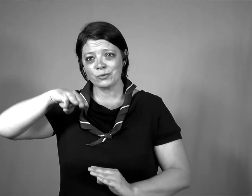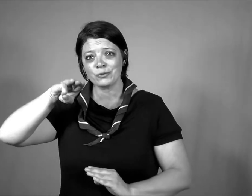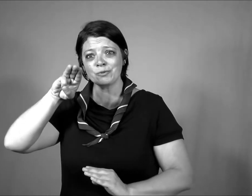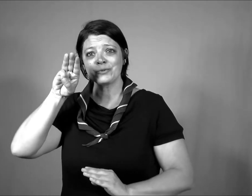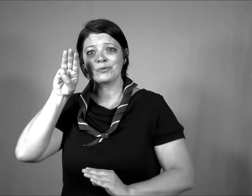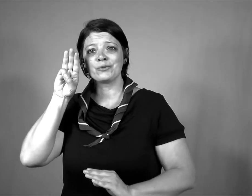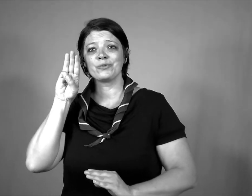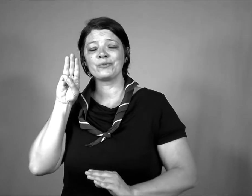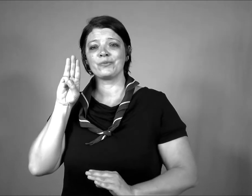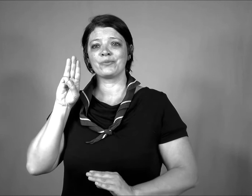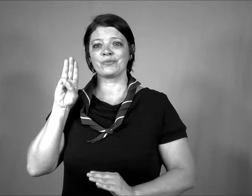se salue.